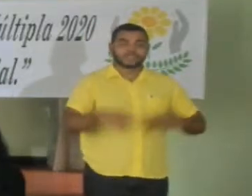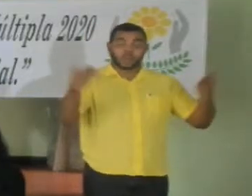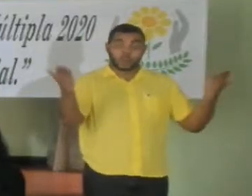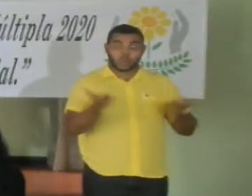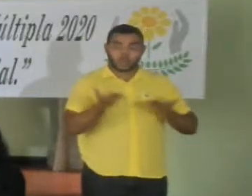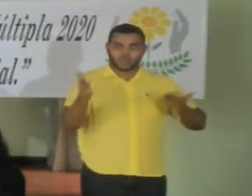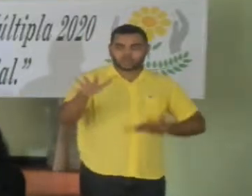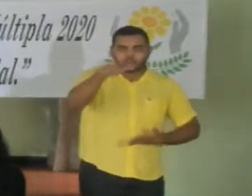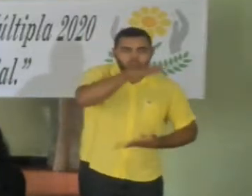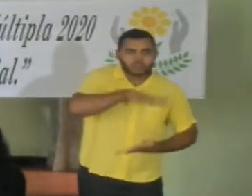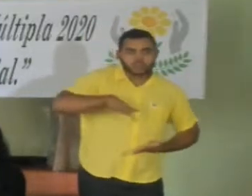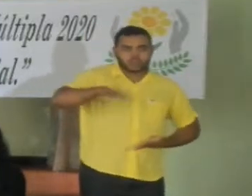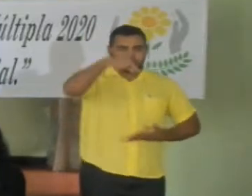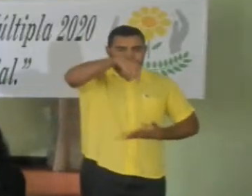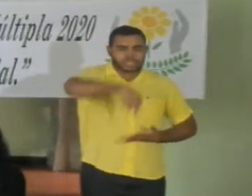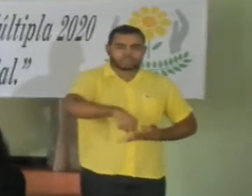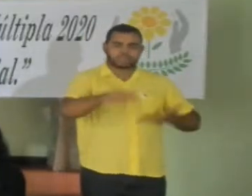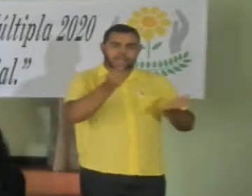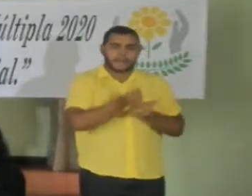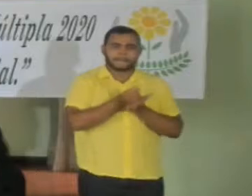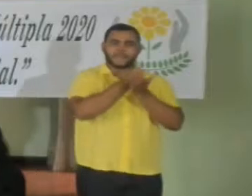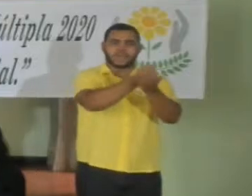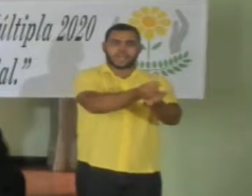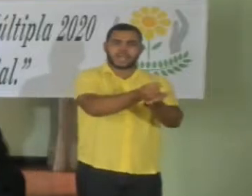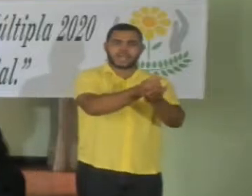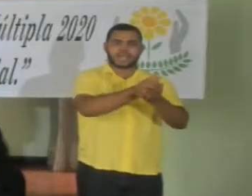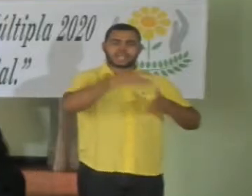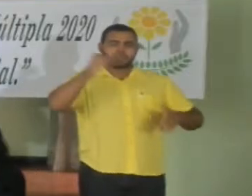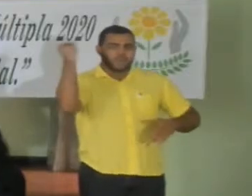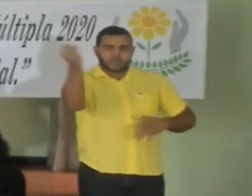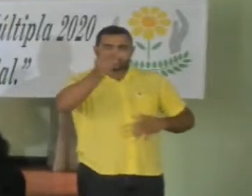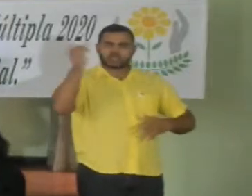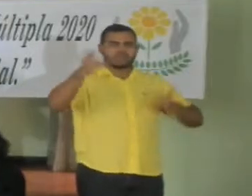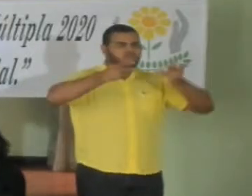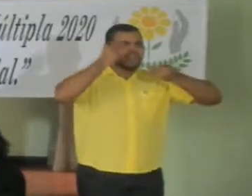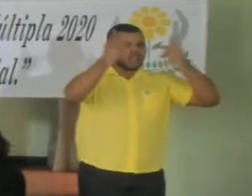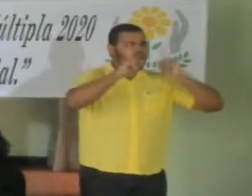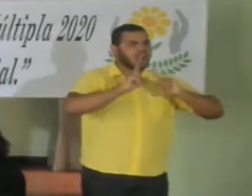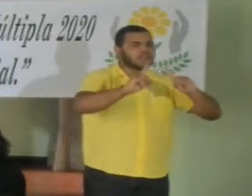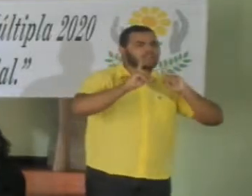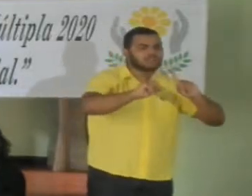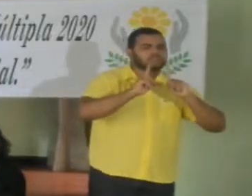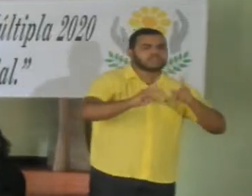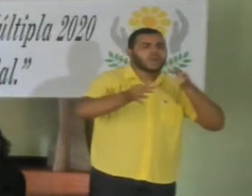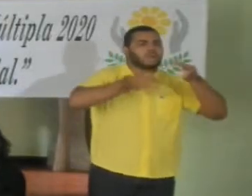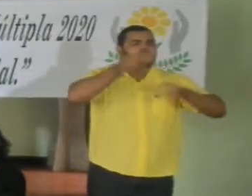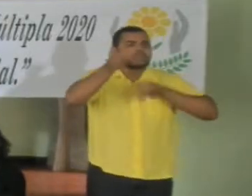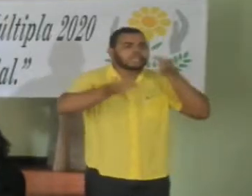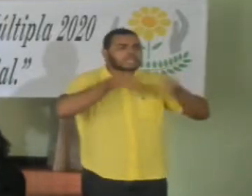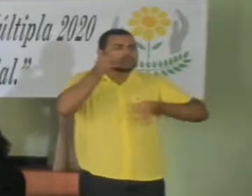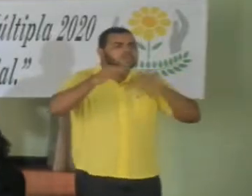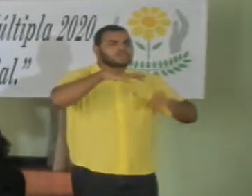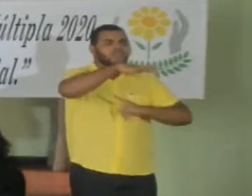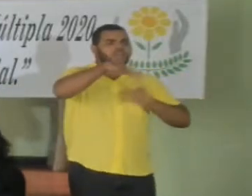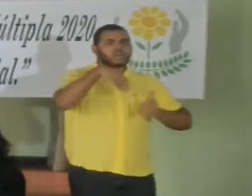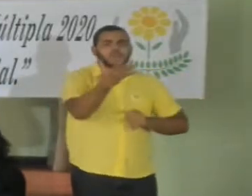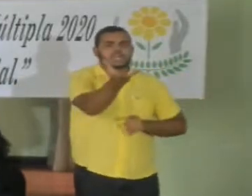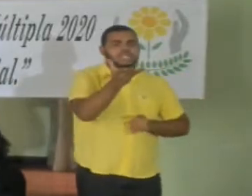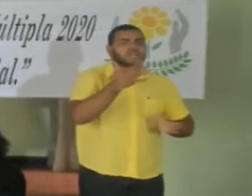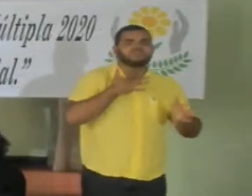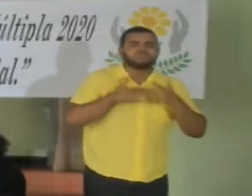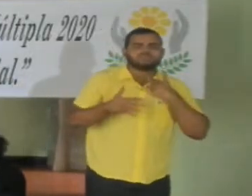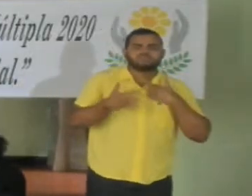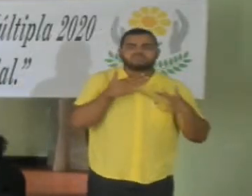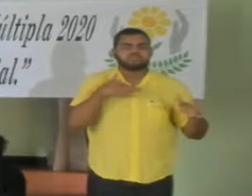apoiá-los, então achamos por bem eles reivindicarem, né? Eles darem as suas opiniões do que eles pensam, do que eles